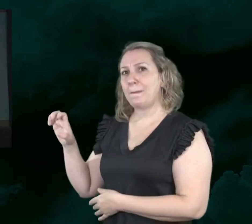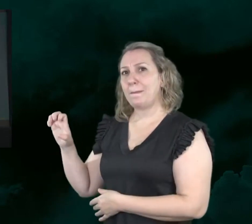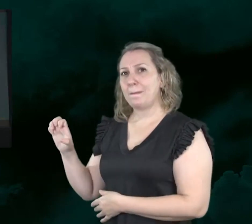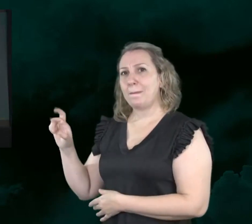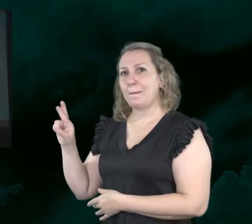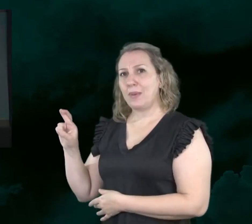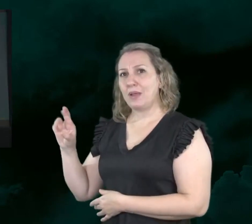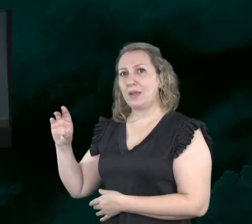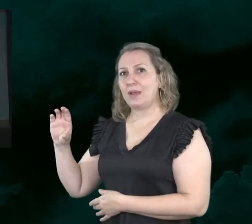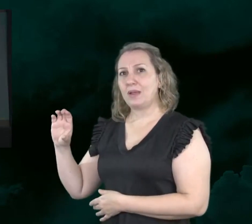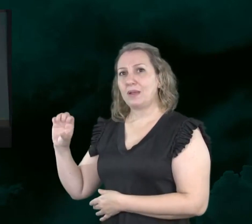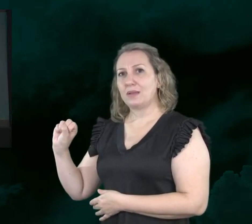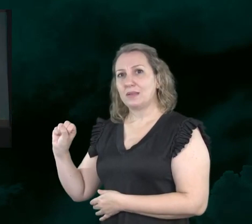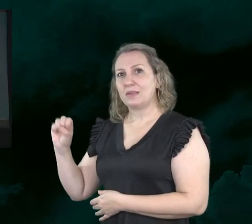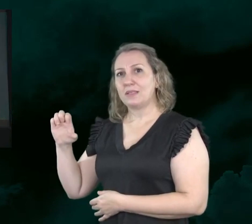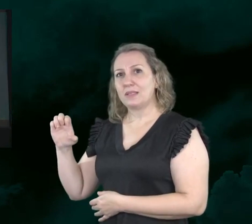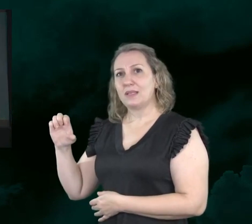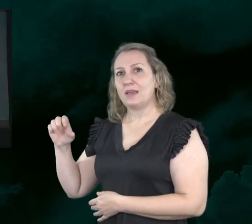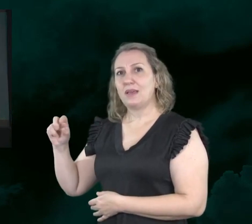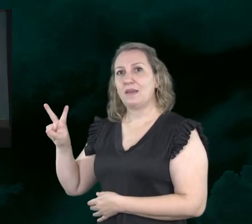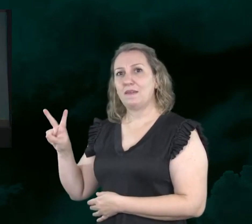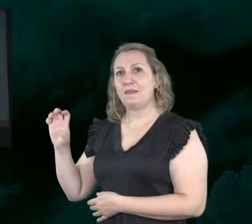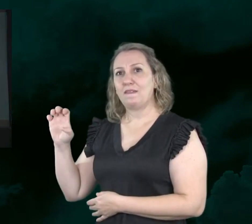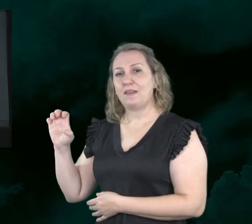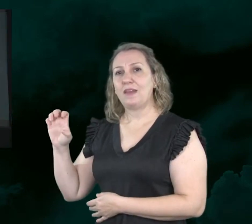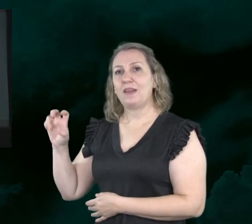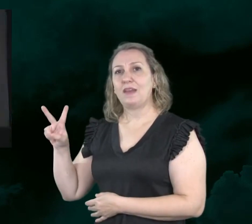onde está a minha frase?